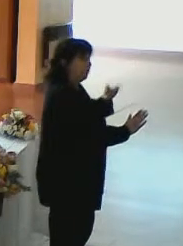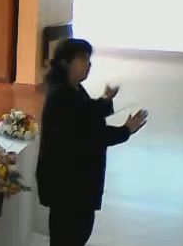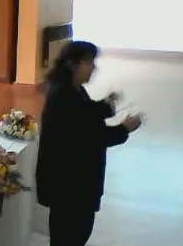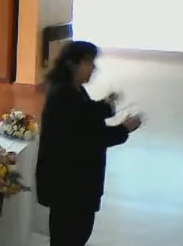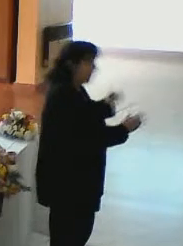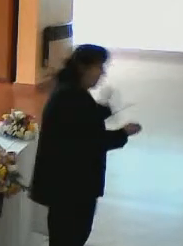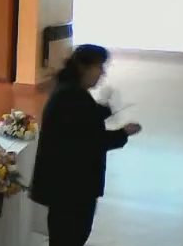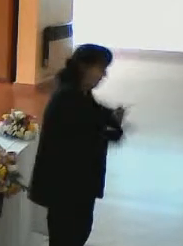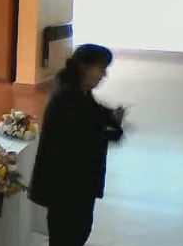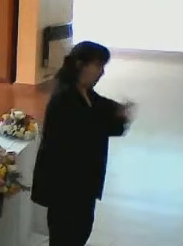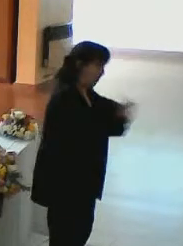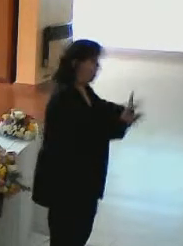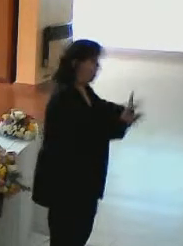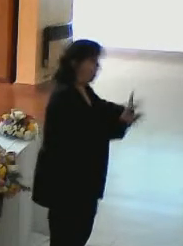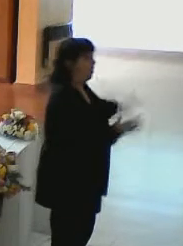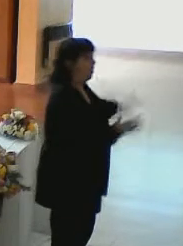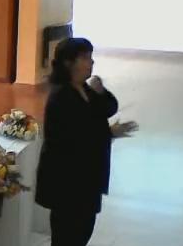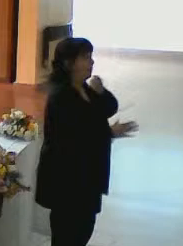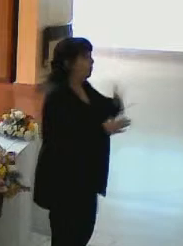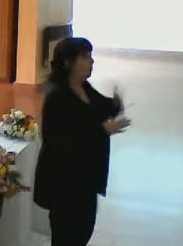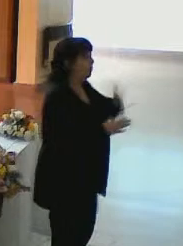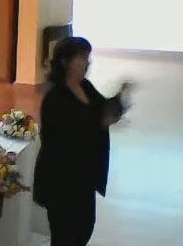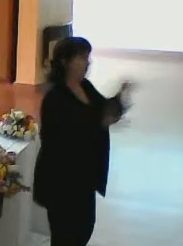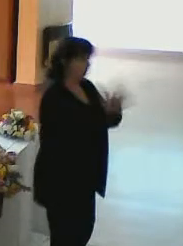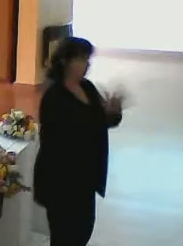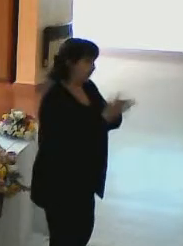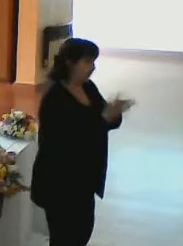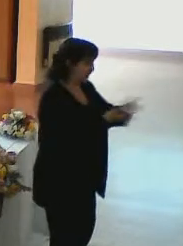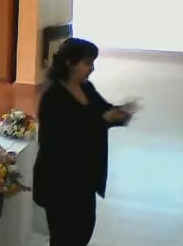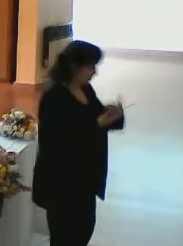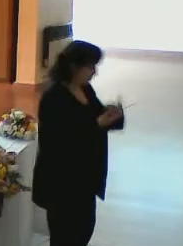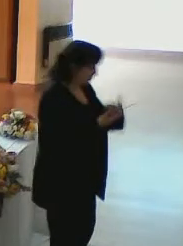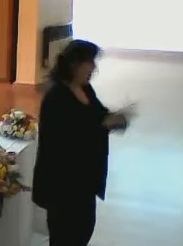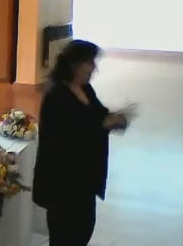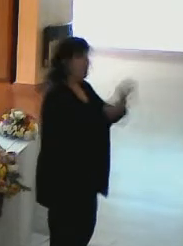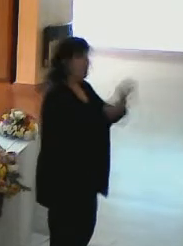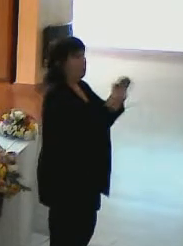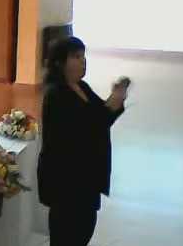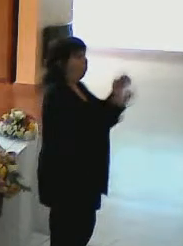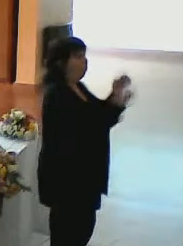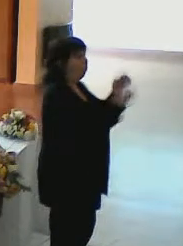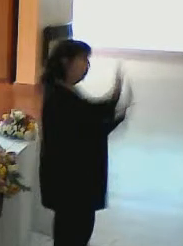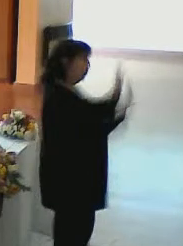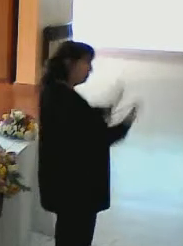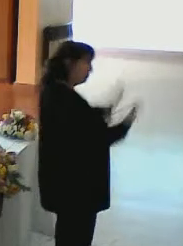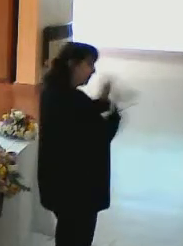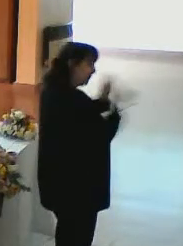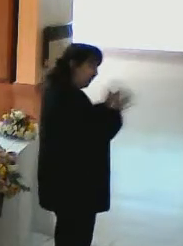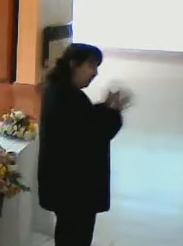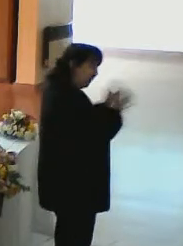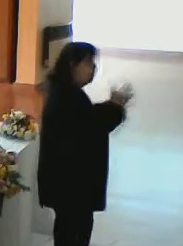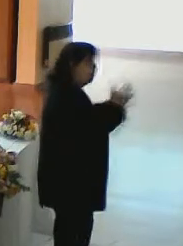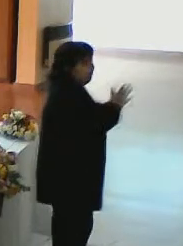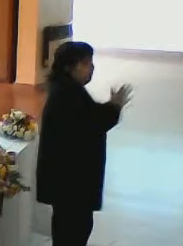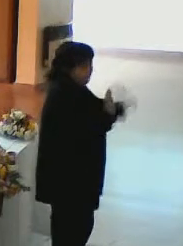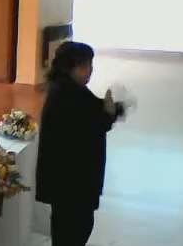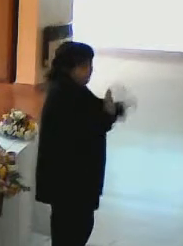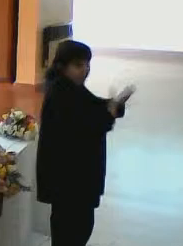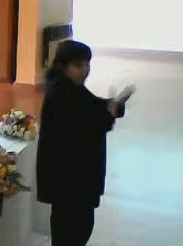sea colocándolo a nivel de una estimulación temprana o realizando un tratamiento específico según el síntoma que